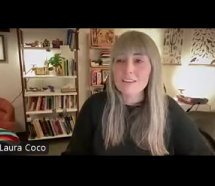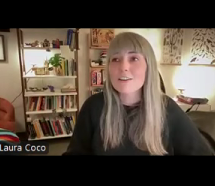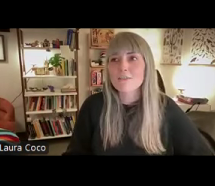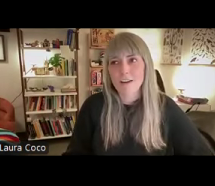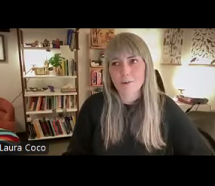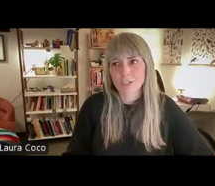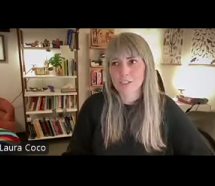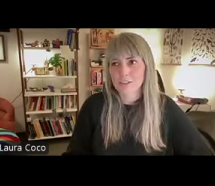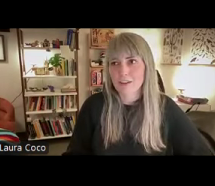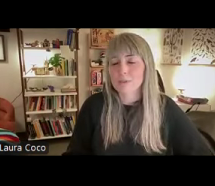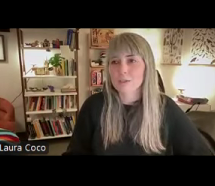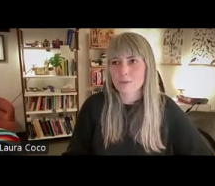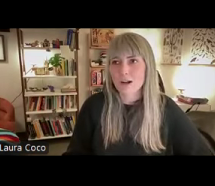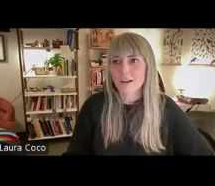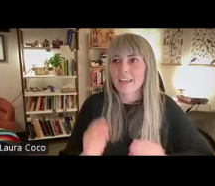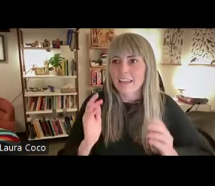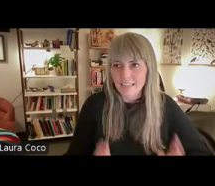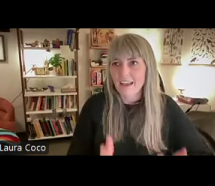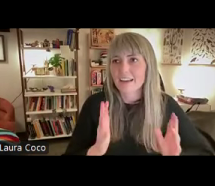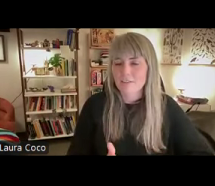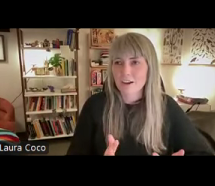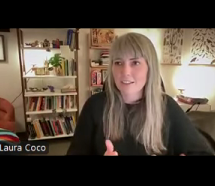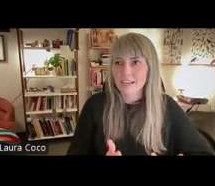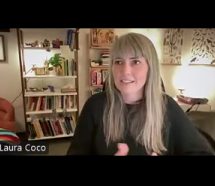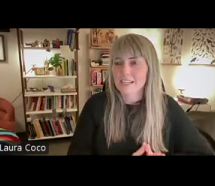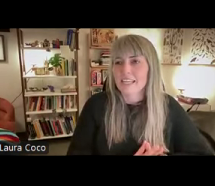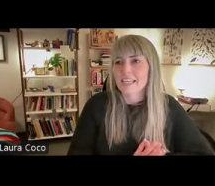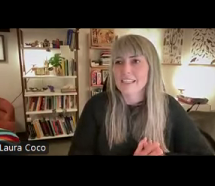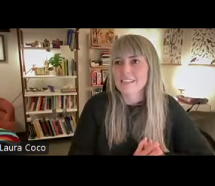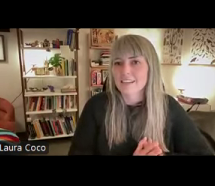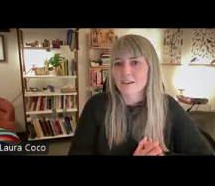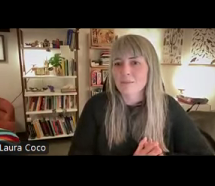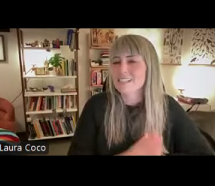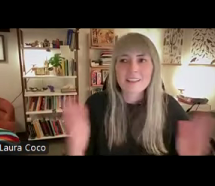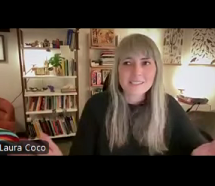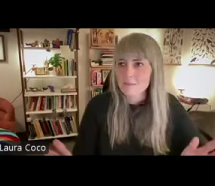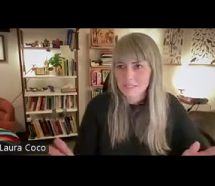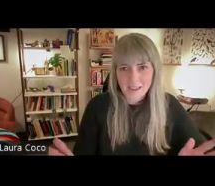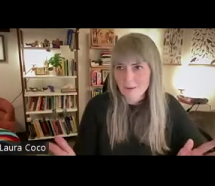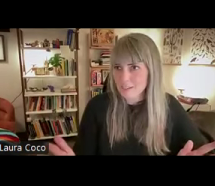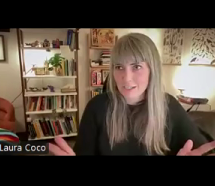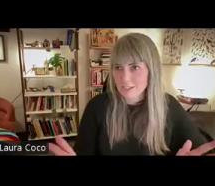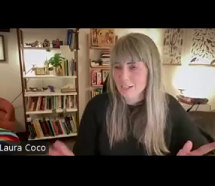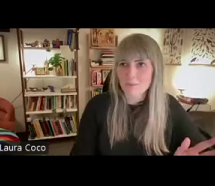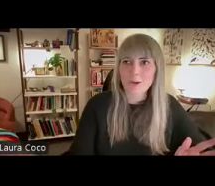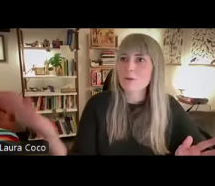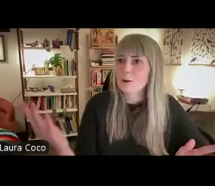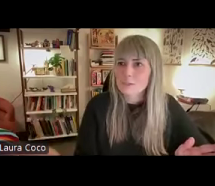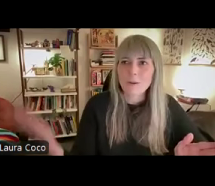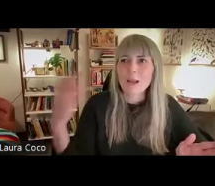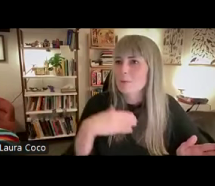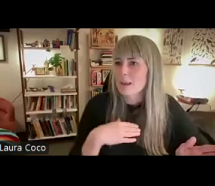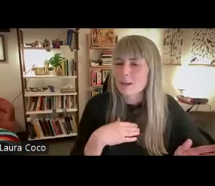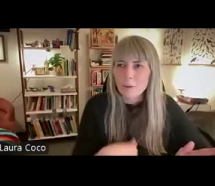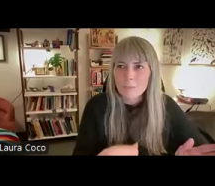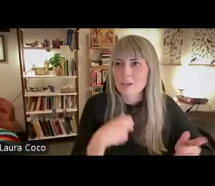primera but even a fase. 5-question Primero, que survey la was too encuesta era long bastante in that kind of corta, context. pero en ese tipo de It's contexto, hasta not the una same encuesta as de 5 lab-based preguntas research era where you muy call